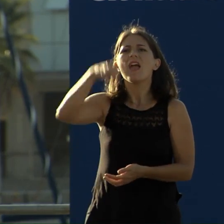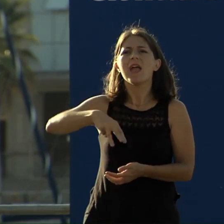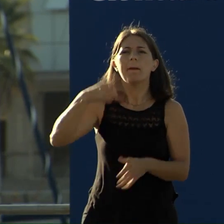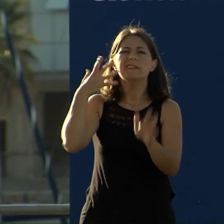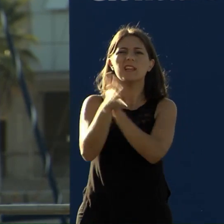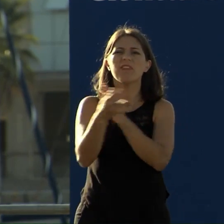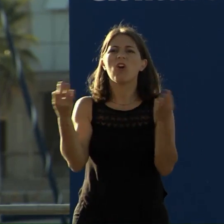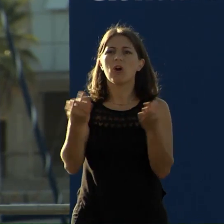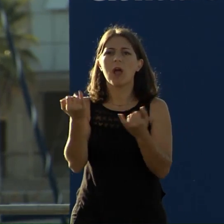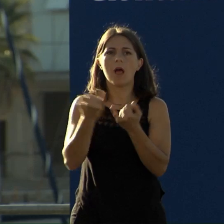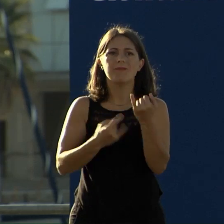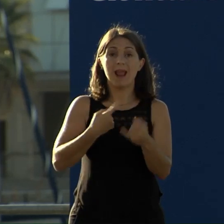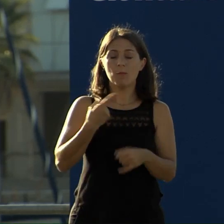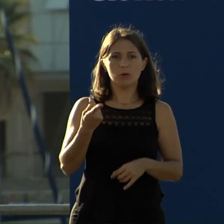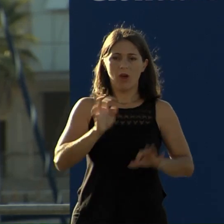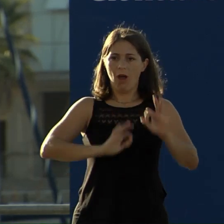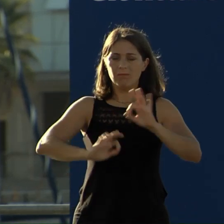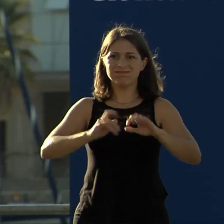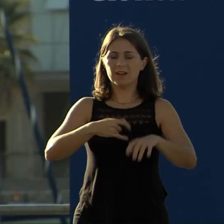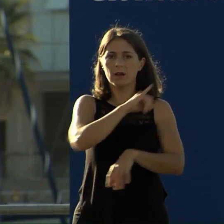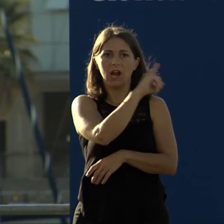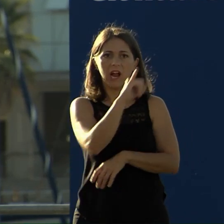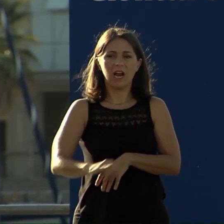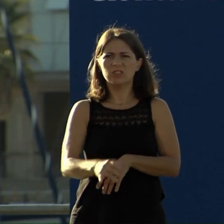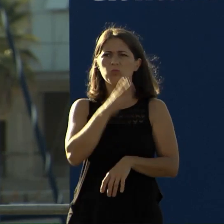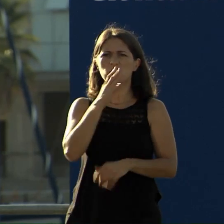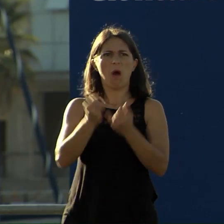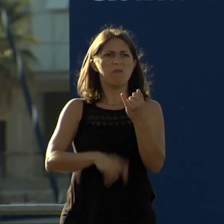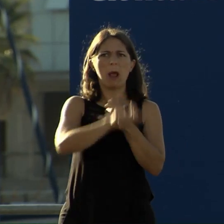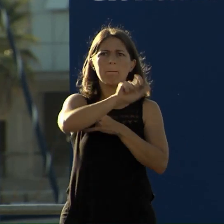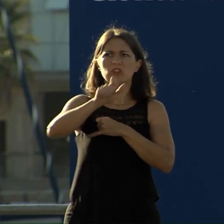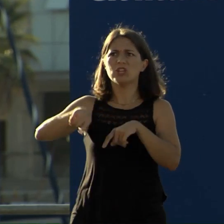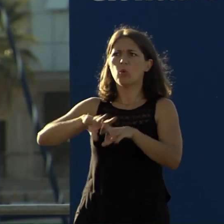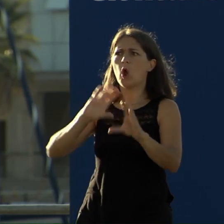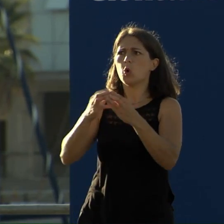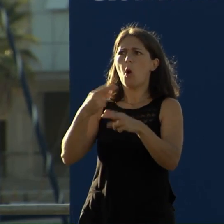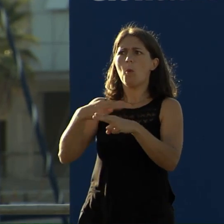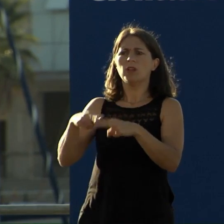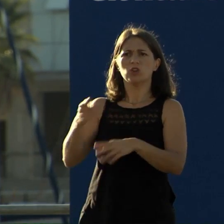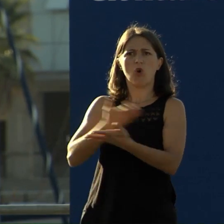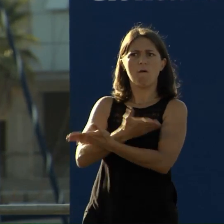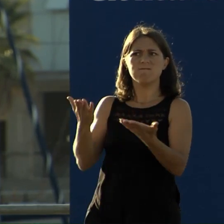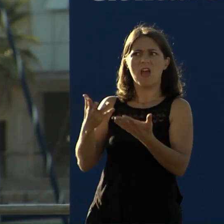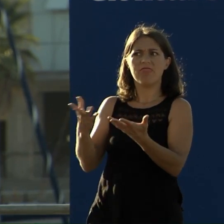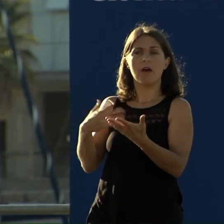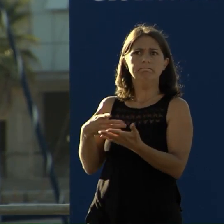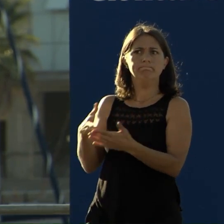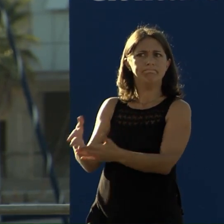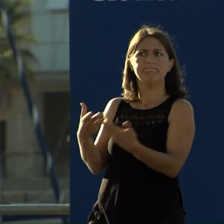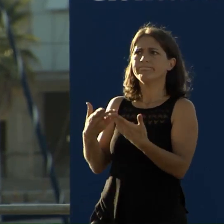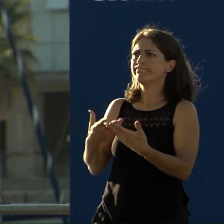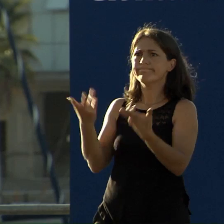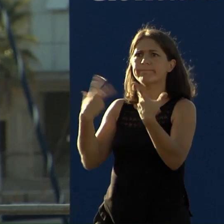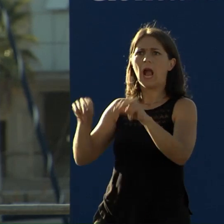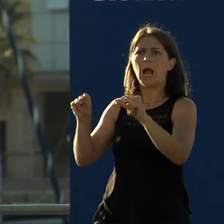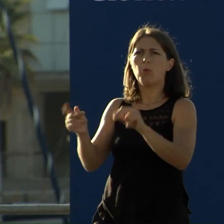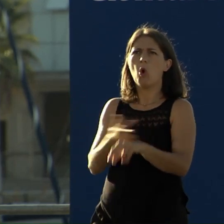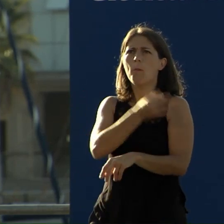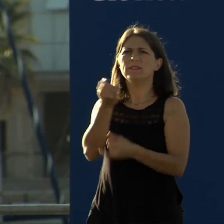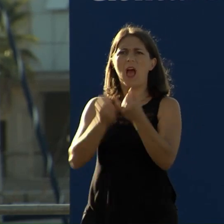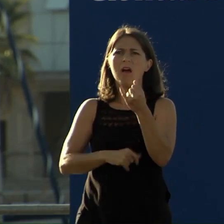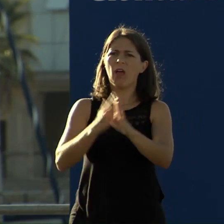15M implicó una crisis orgánica. Porque la gente dejó de confiar en los partidos tradicionales. Porque la gente dejó de confiar en